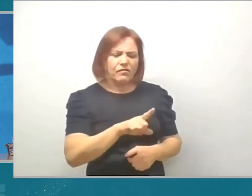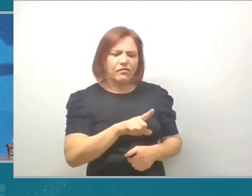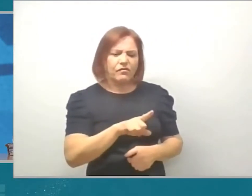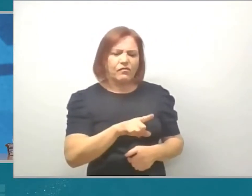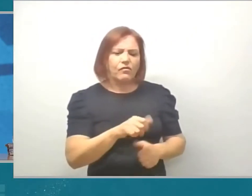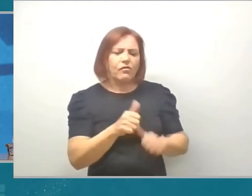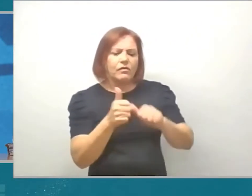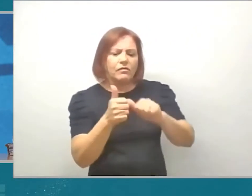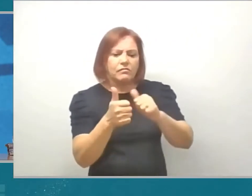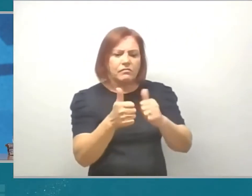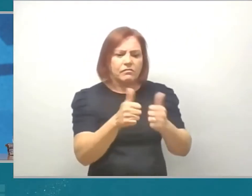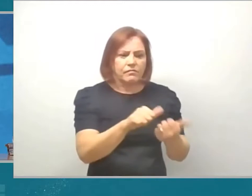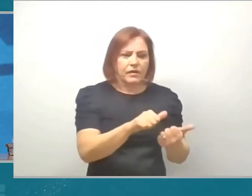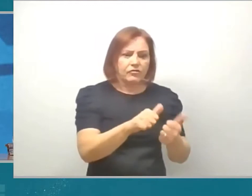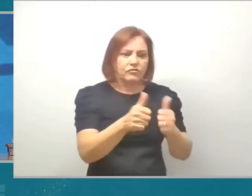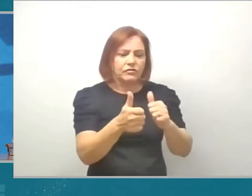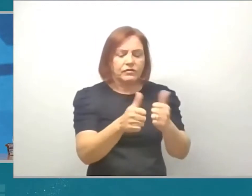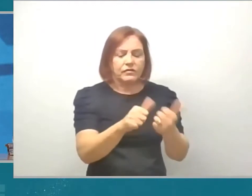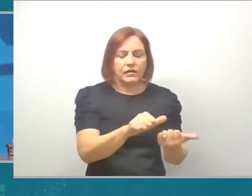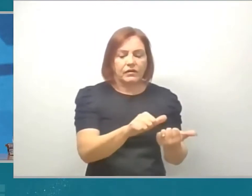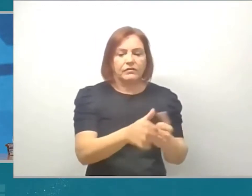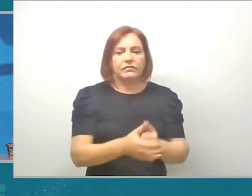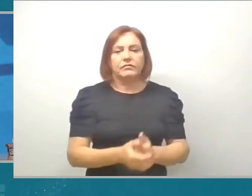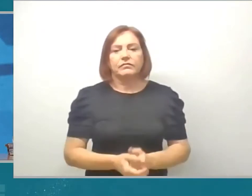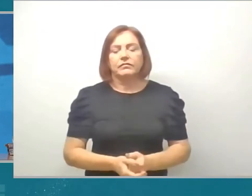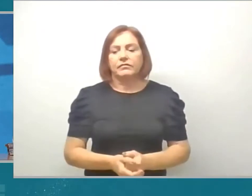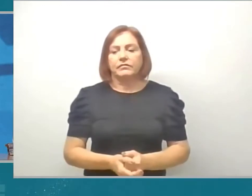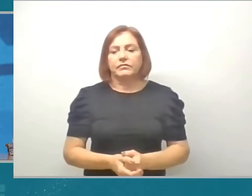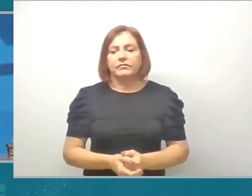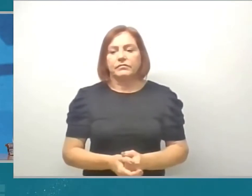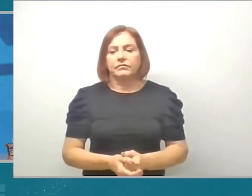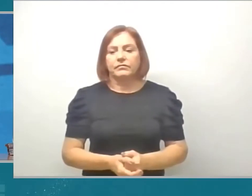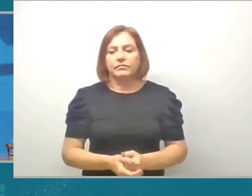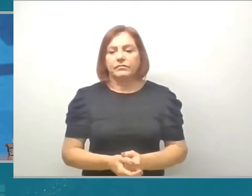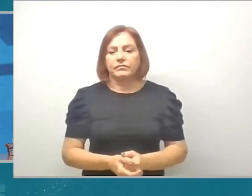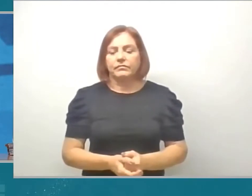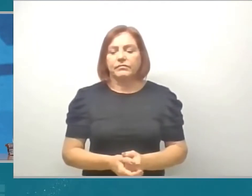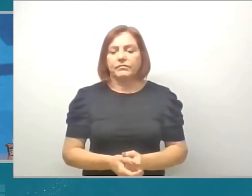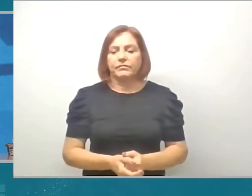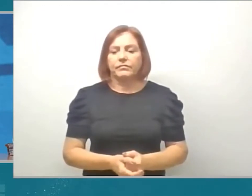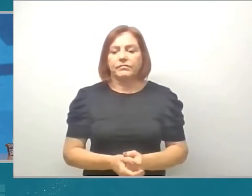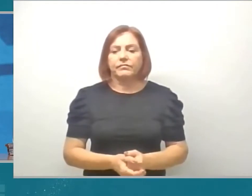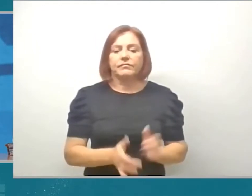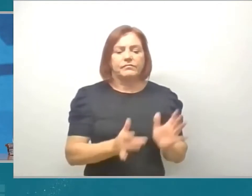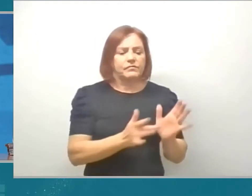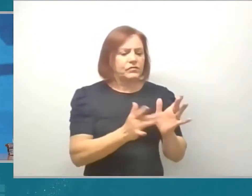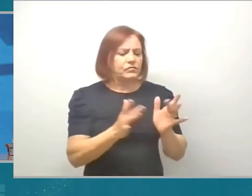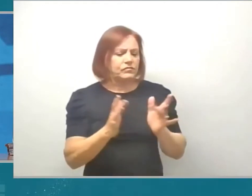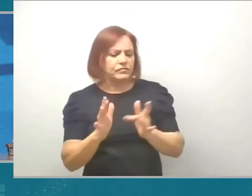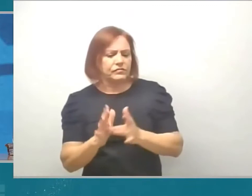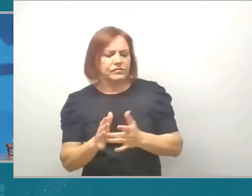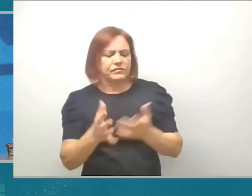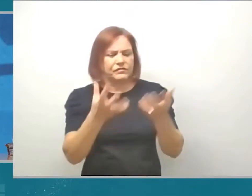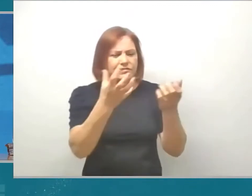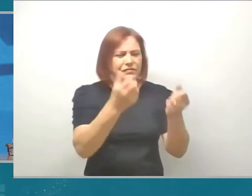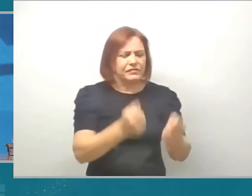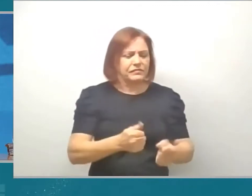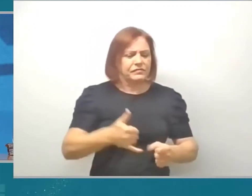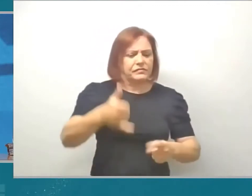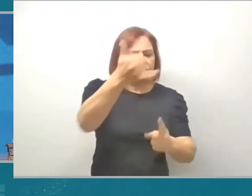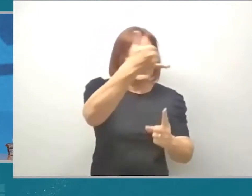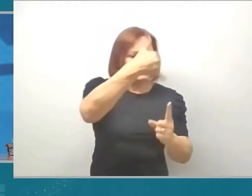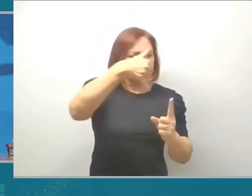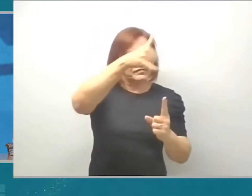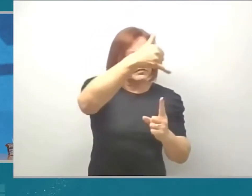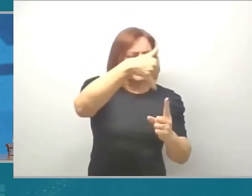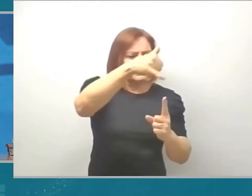ele foi batizado para isso, ele recebeu unção, ele era Cristo para uma missão aqui na terra. Então,